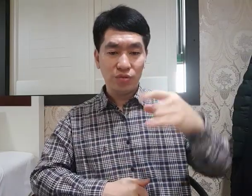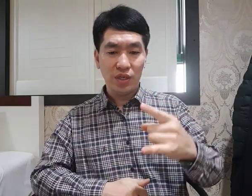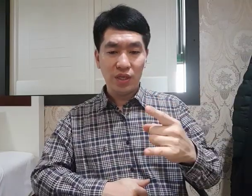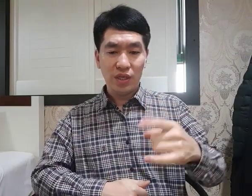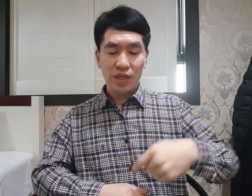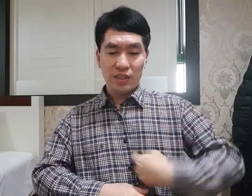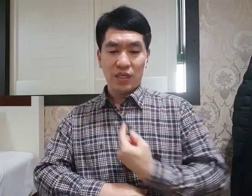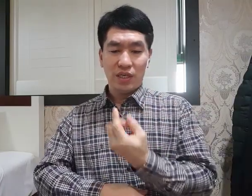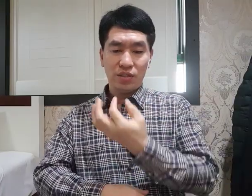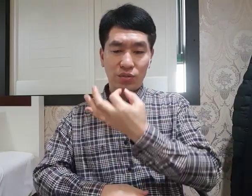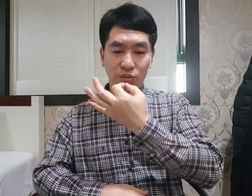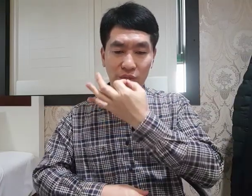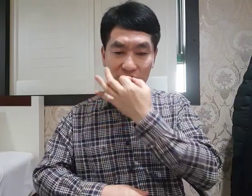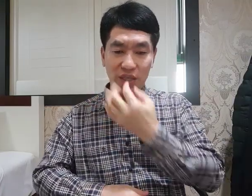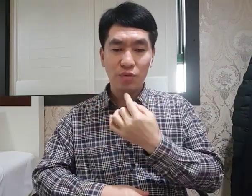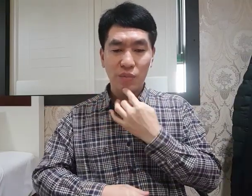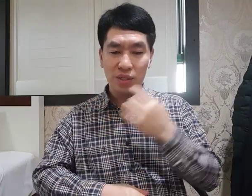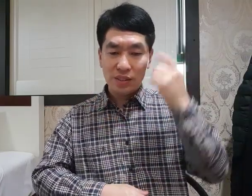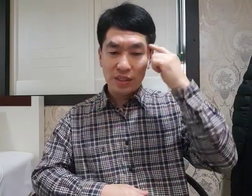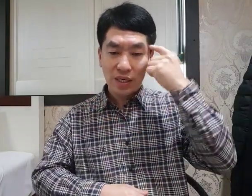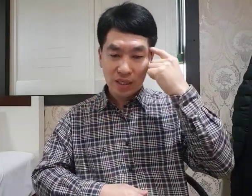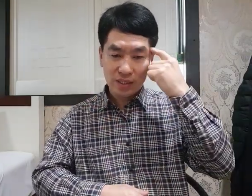이기주의, 자기 스스로 이익만 생각하는